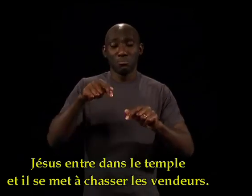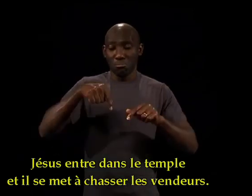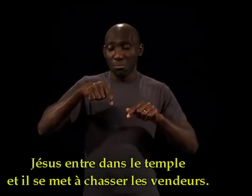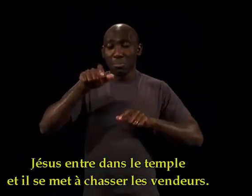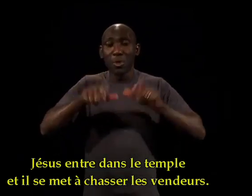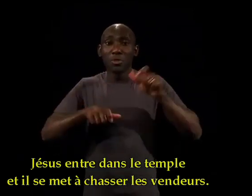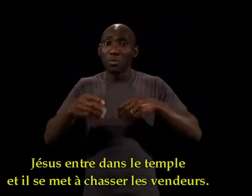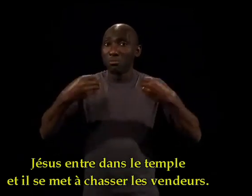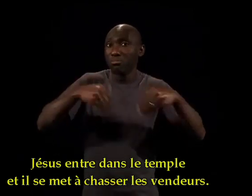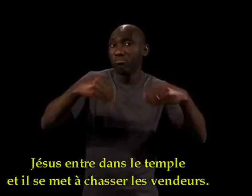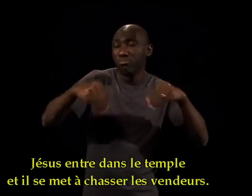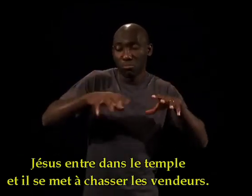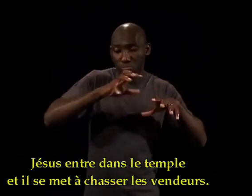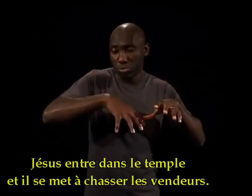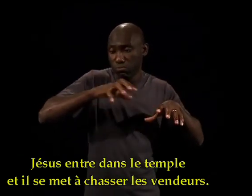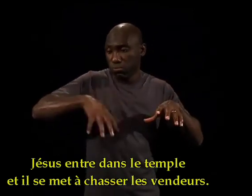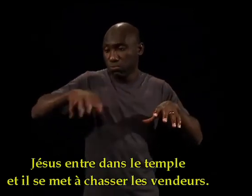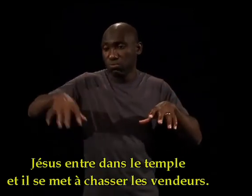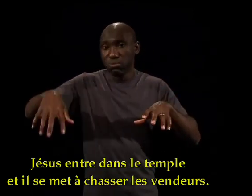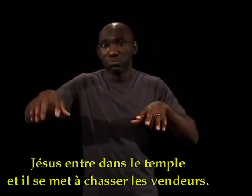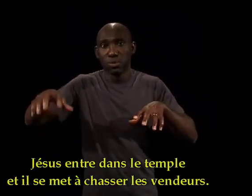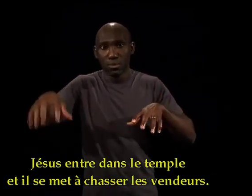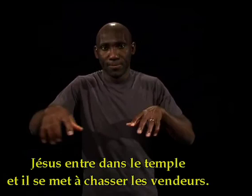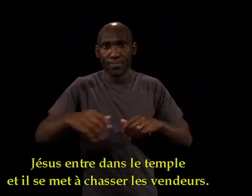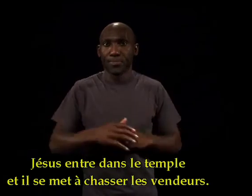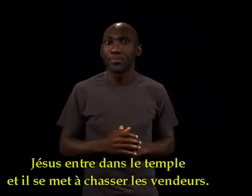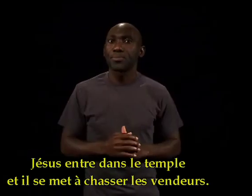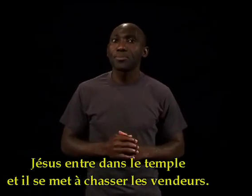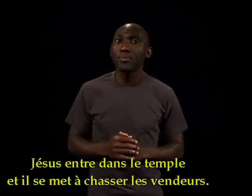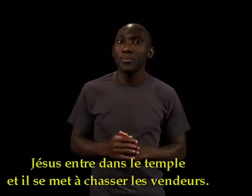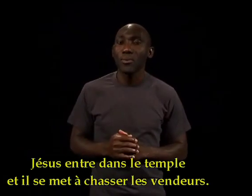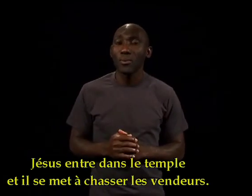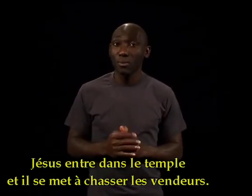Jésus entre dans le temple et il se met à chasser les vendeurs.